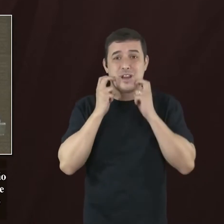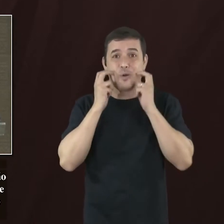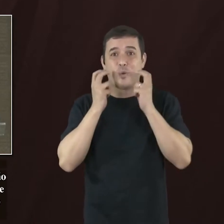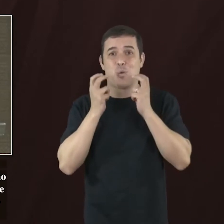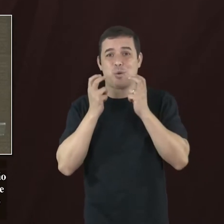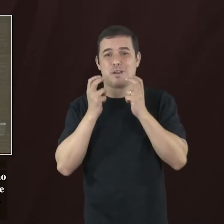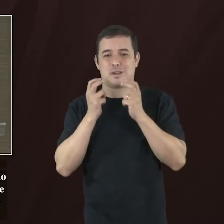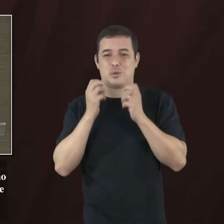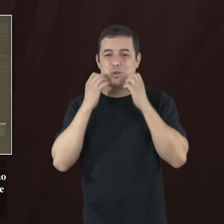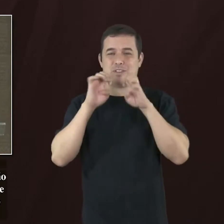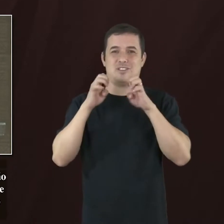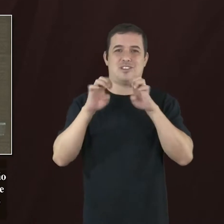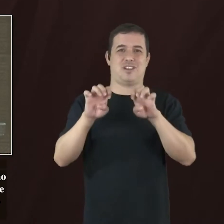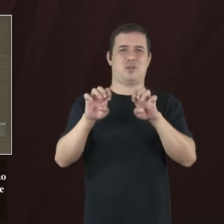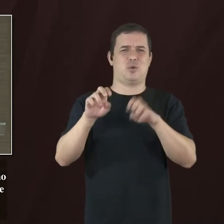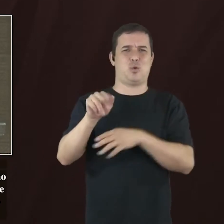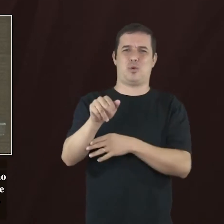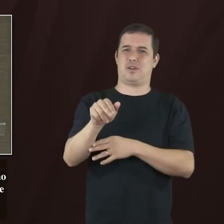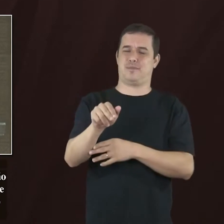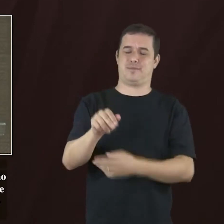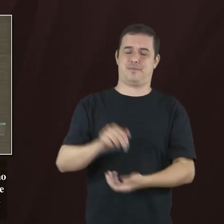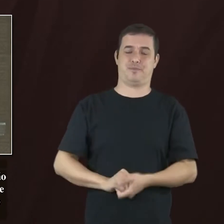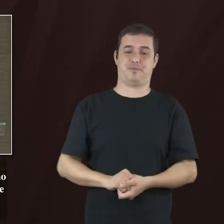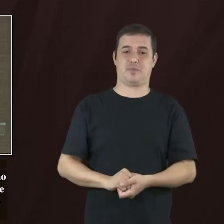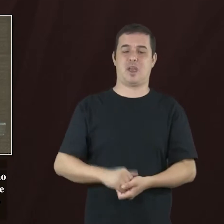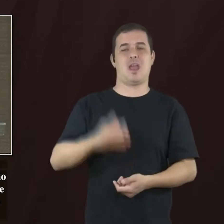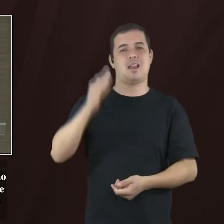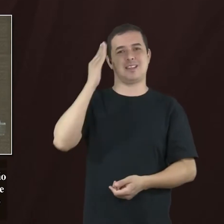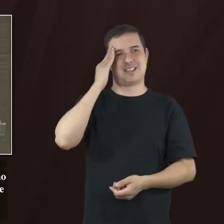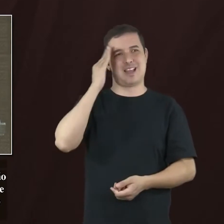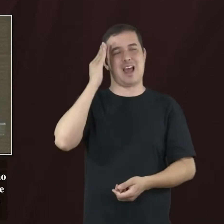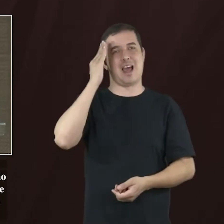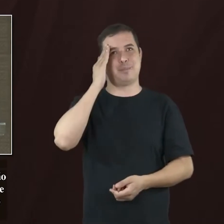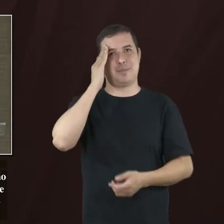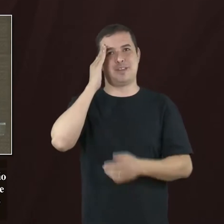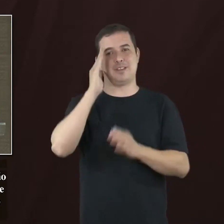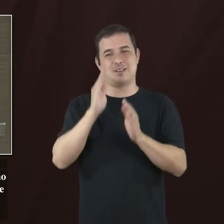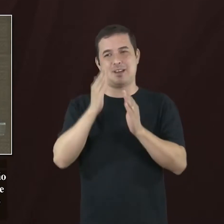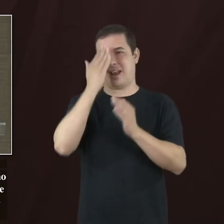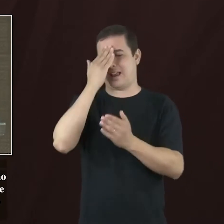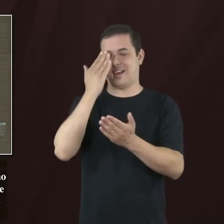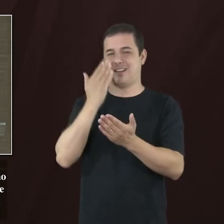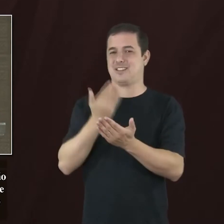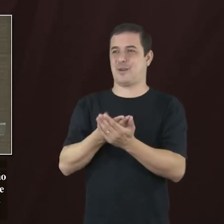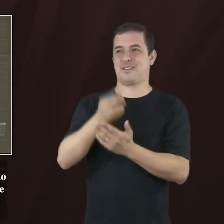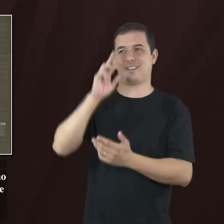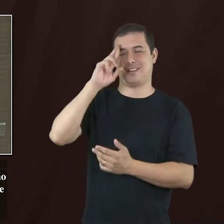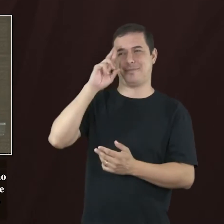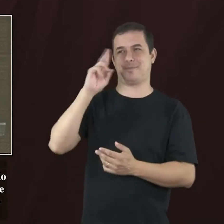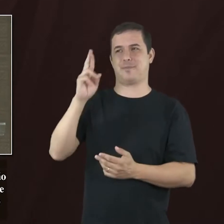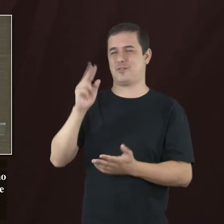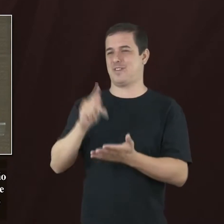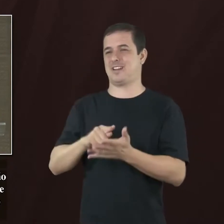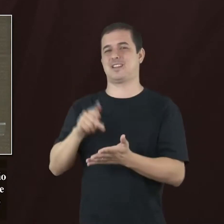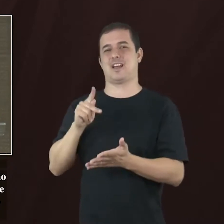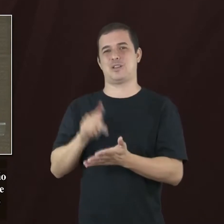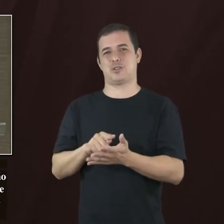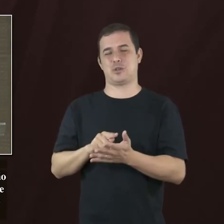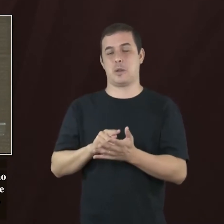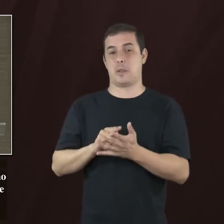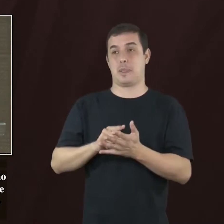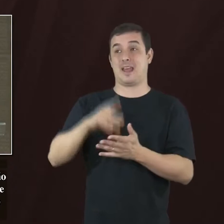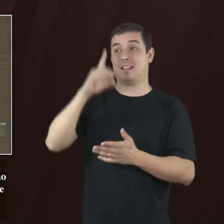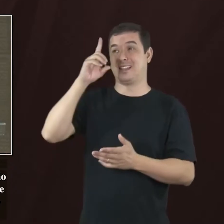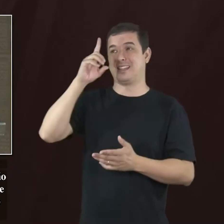porque ele sabe de quem ele tem crido. Ele está certo de que ele é